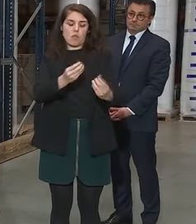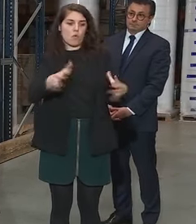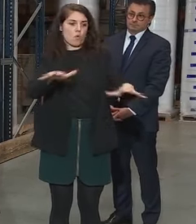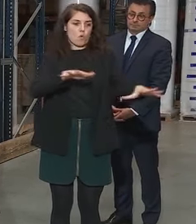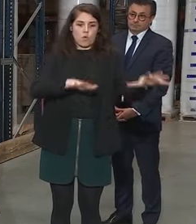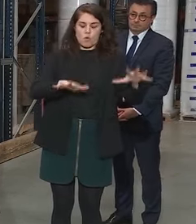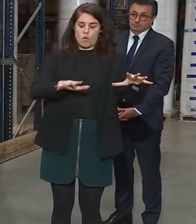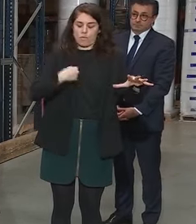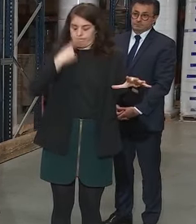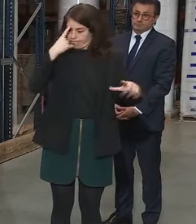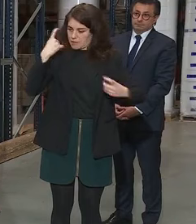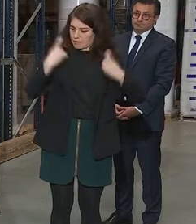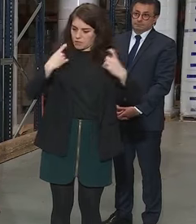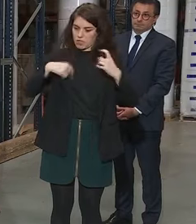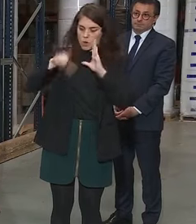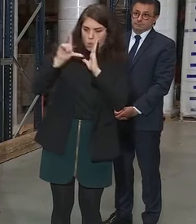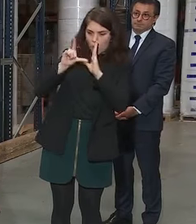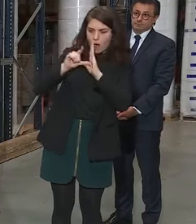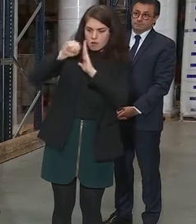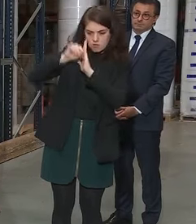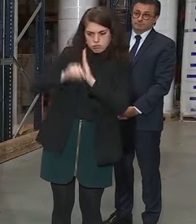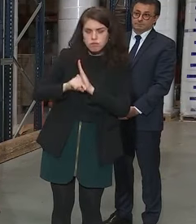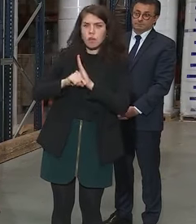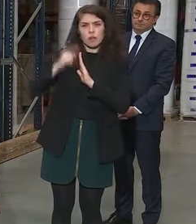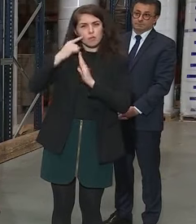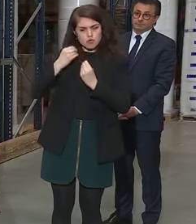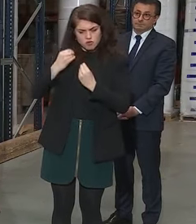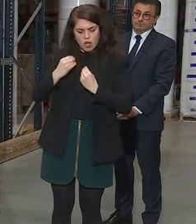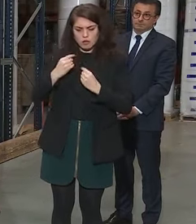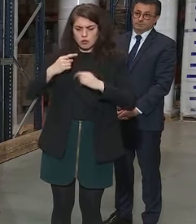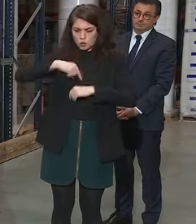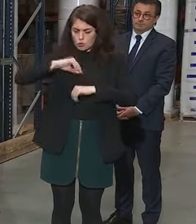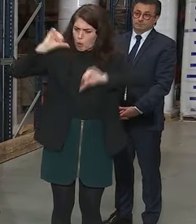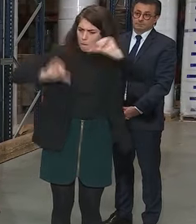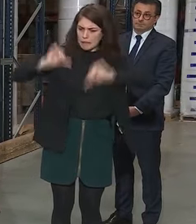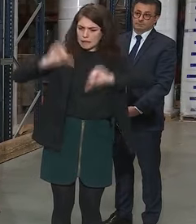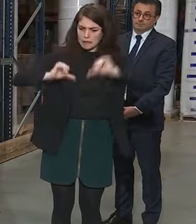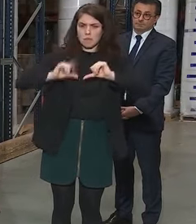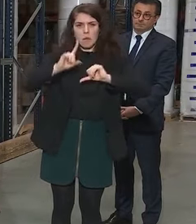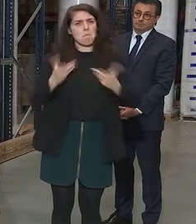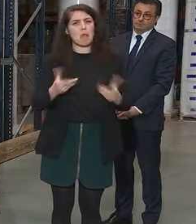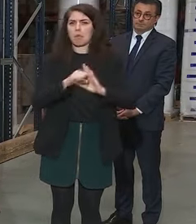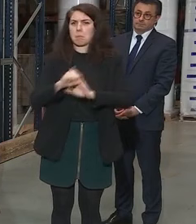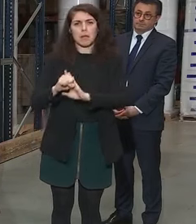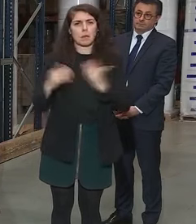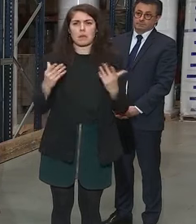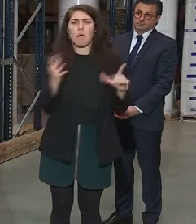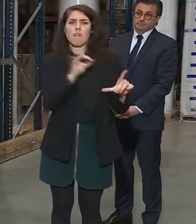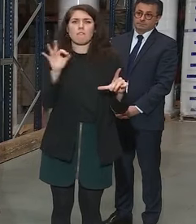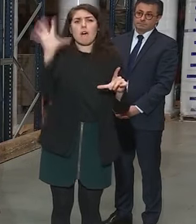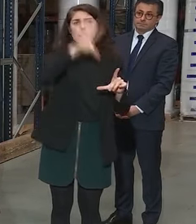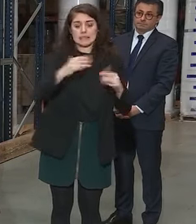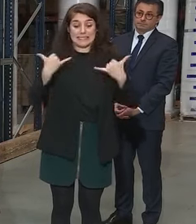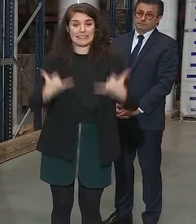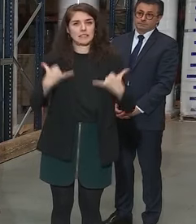compétitif. Mais il nous faut retrouver la force morale et la volonté pour produire davantage en France et retrouver